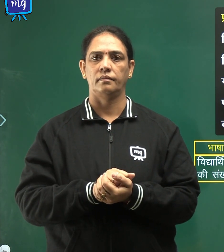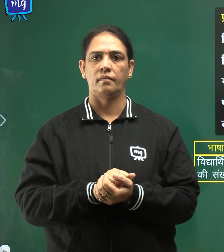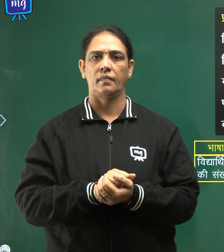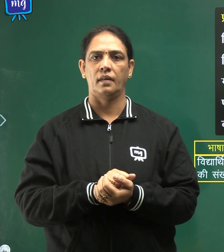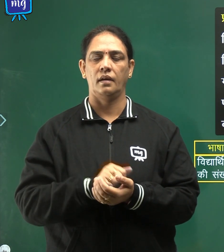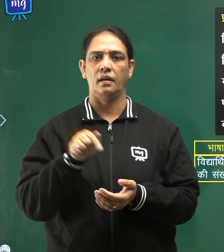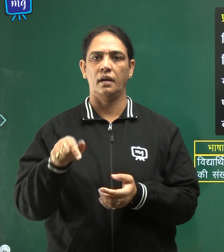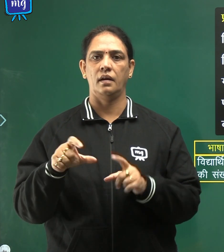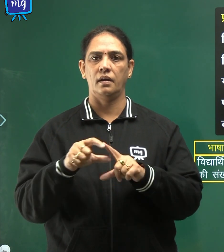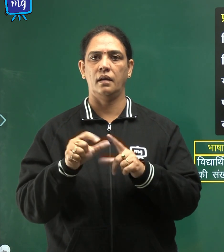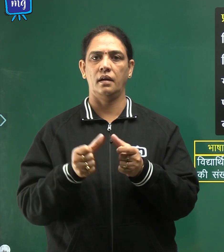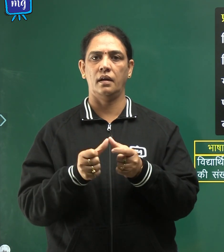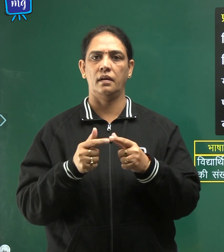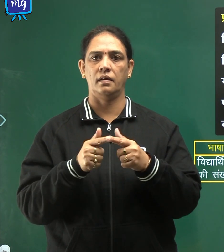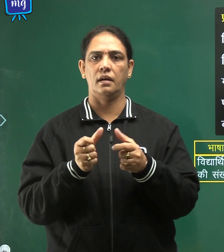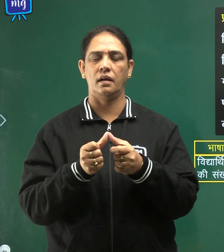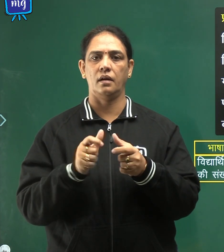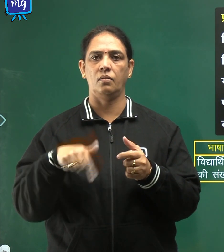इन आंकड़ों को